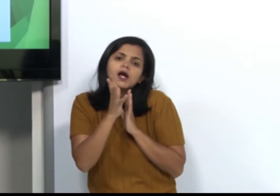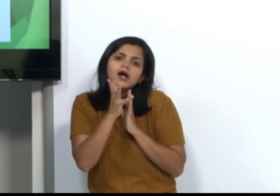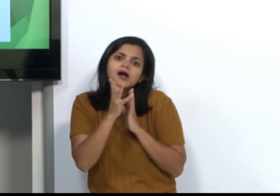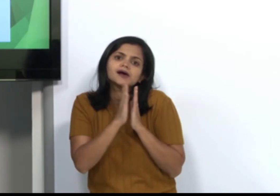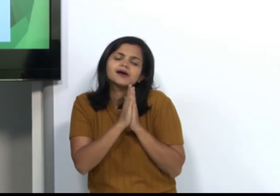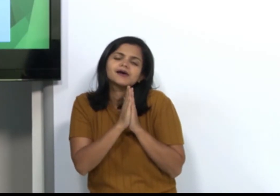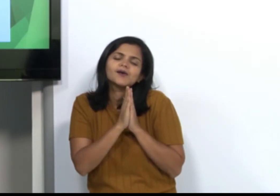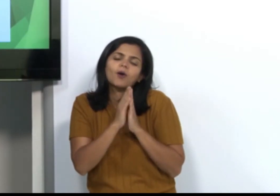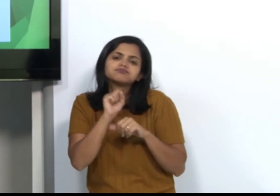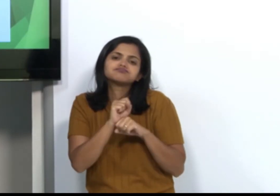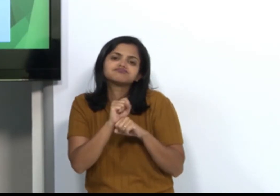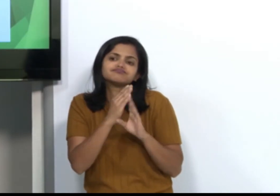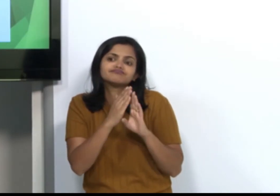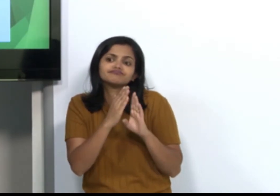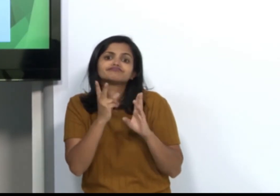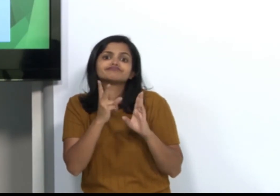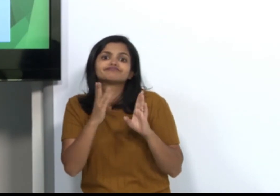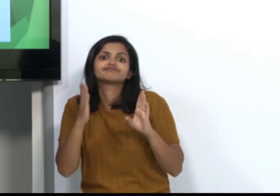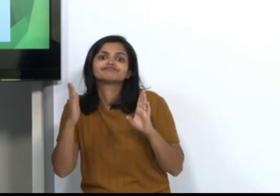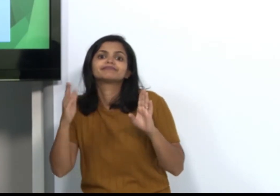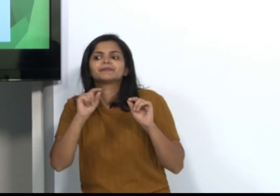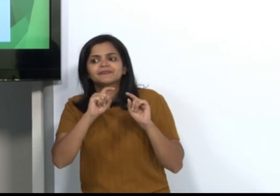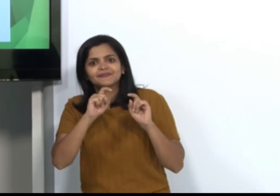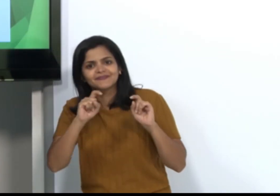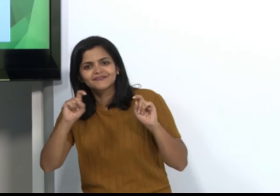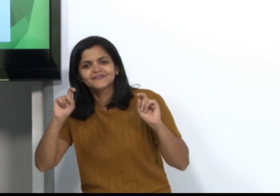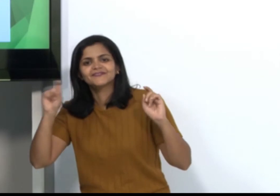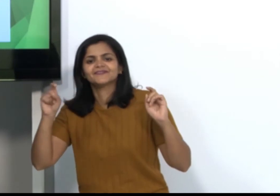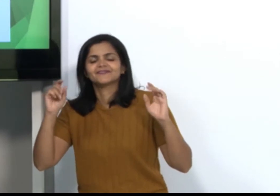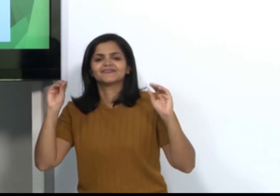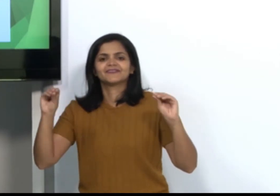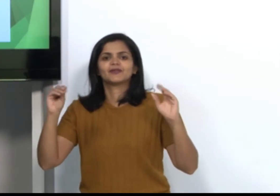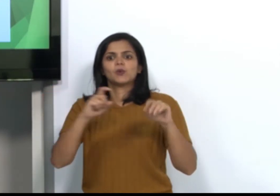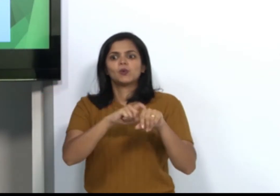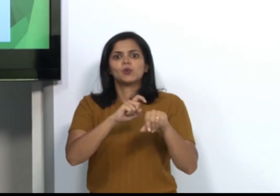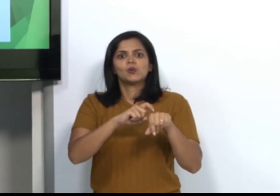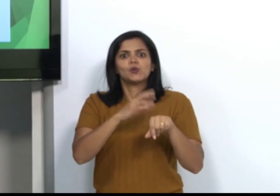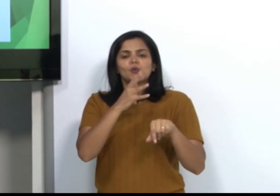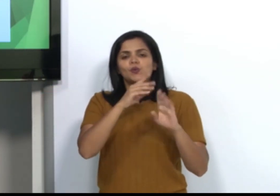demora. Eu posso demorar para fazer esse sinal. E isso tem o tempo.